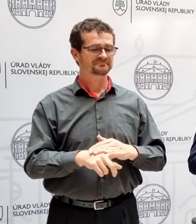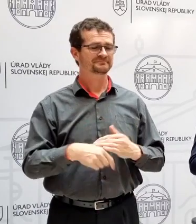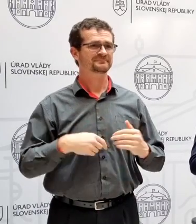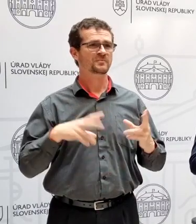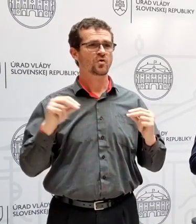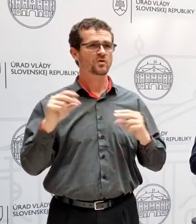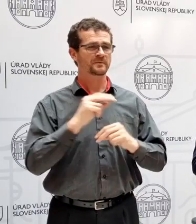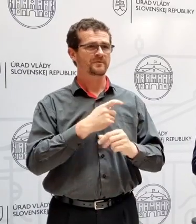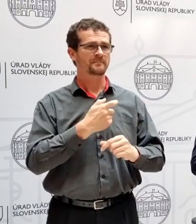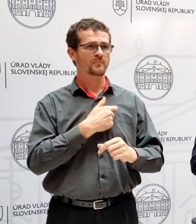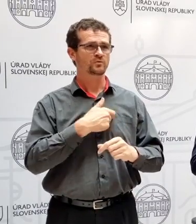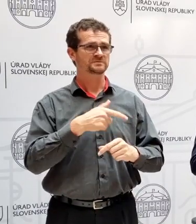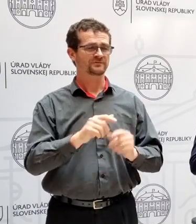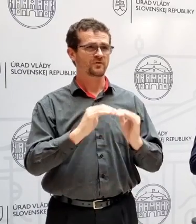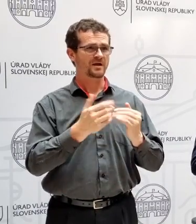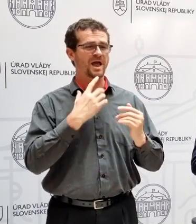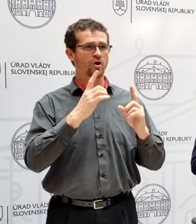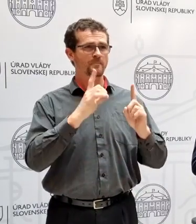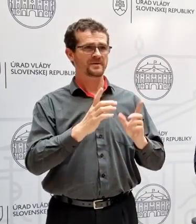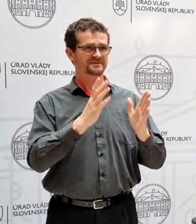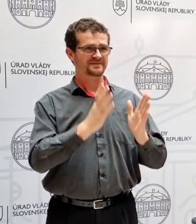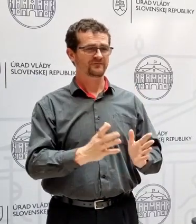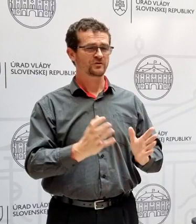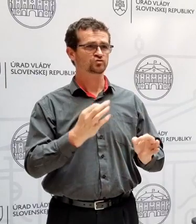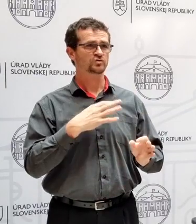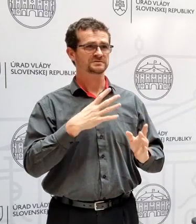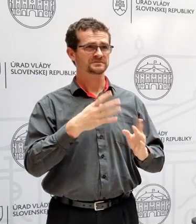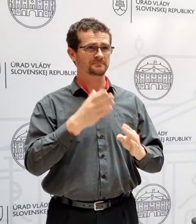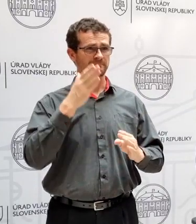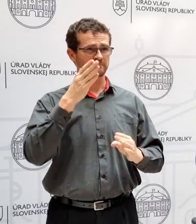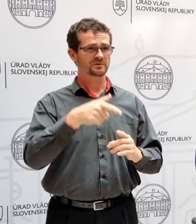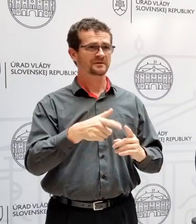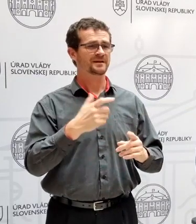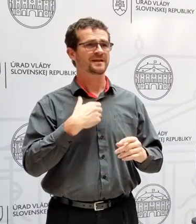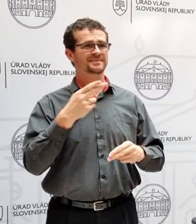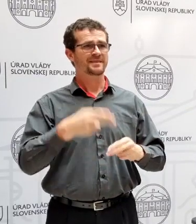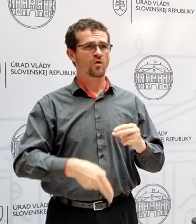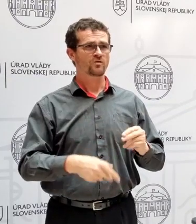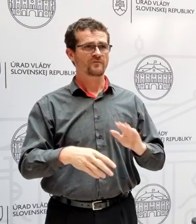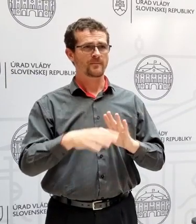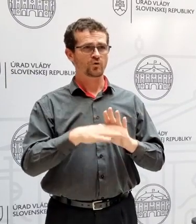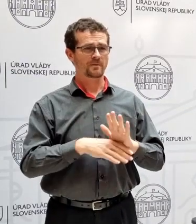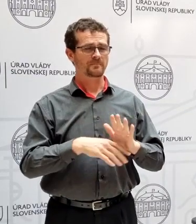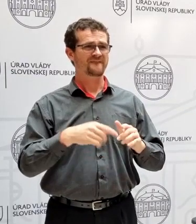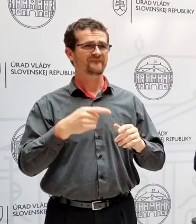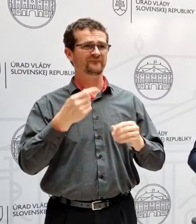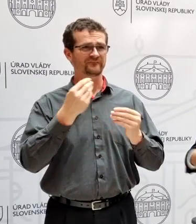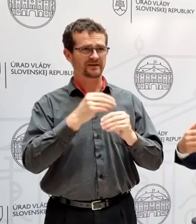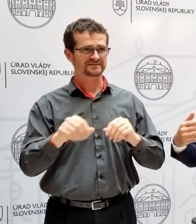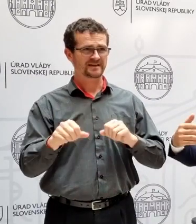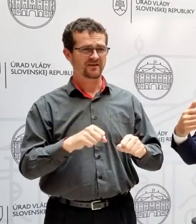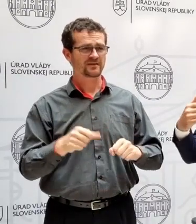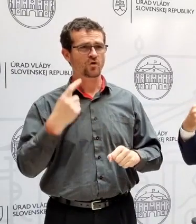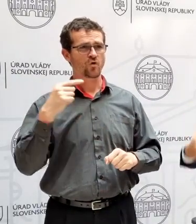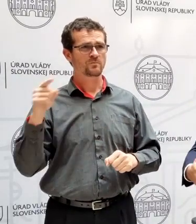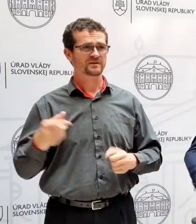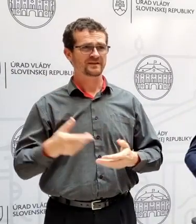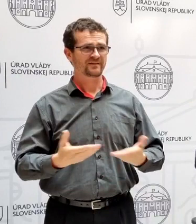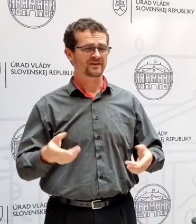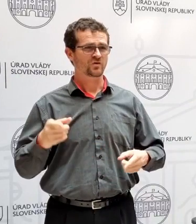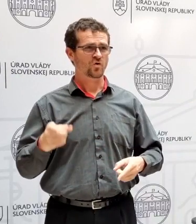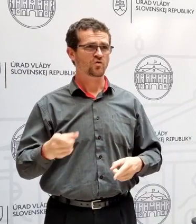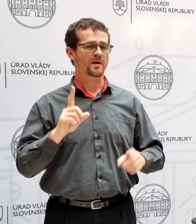Rozprávame sa poctivo o tom rezorte, v akom je stave, čo chceme dosiahnuť, čo tam nie je odrobené z programov vyhlásenia vlády, to, čo hovorí odborná verejnosť o